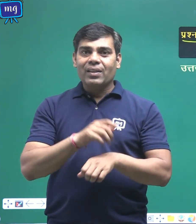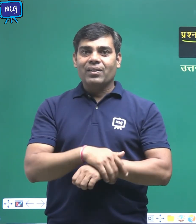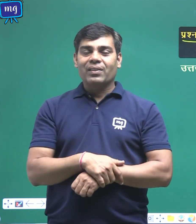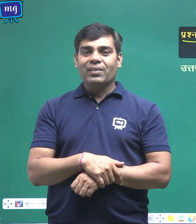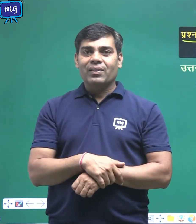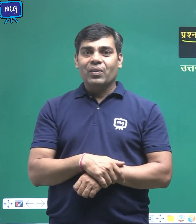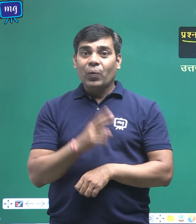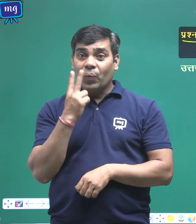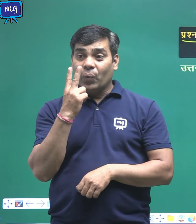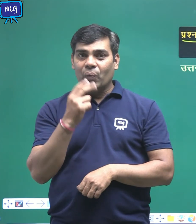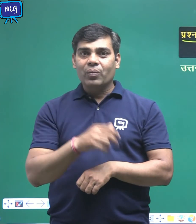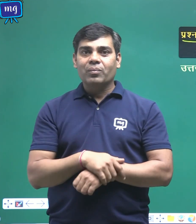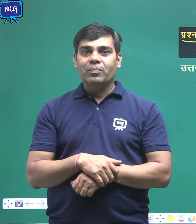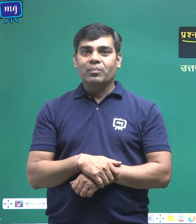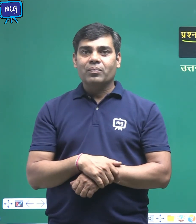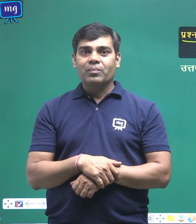2